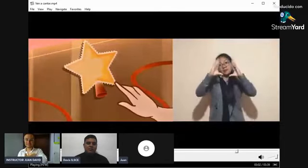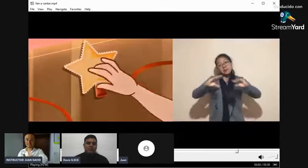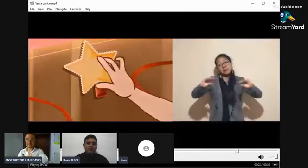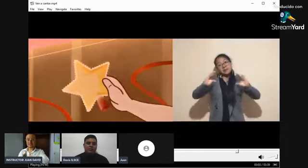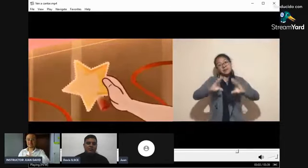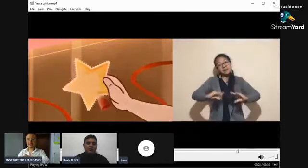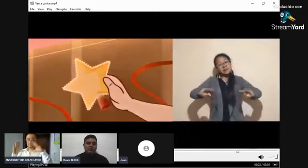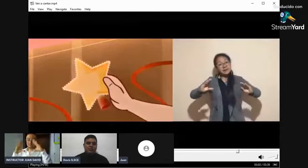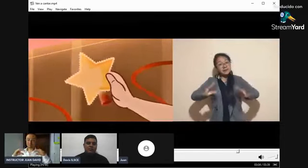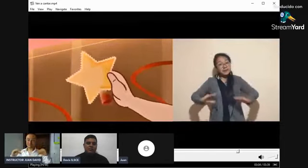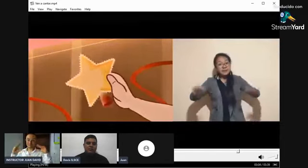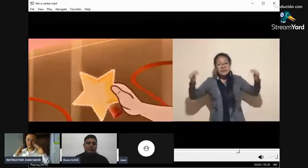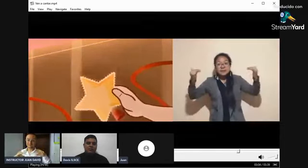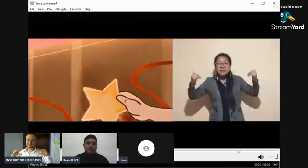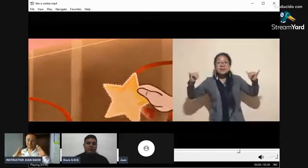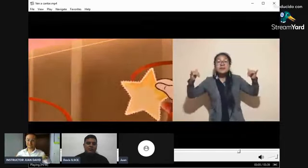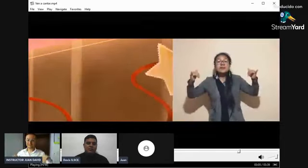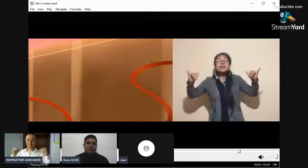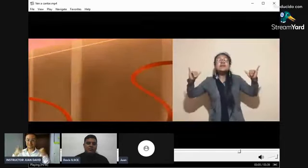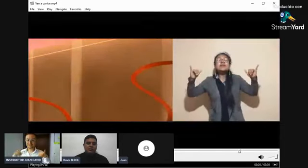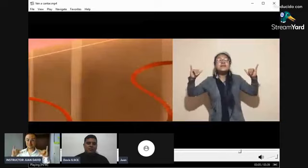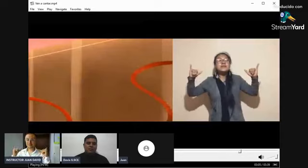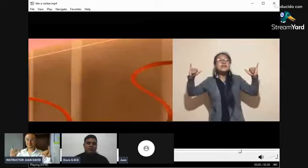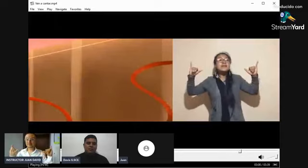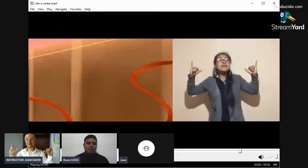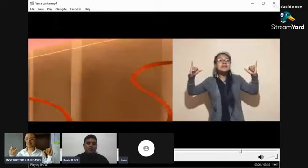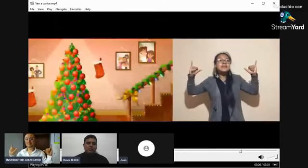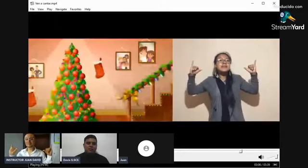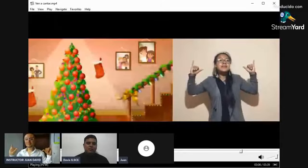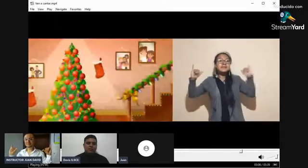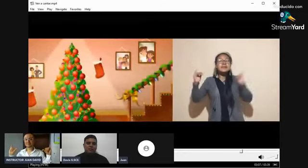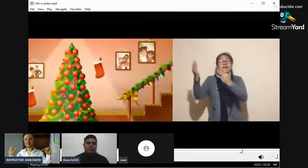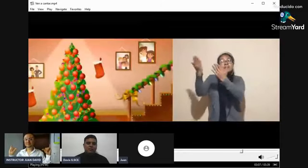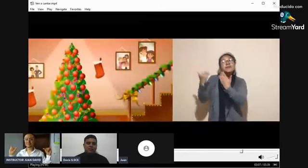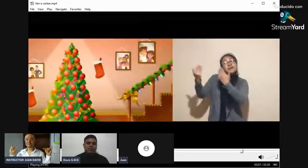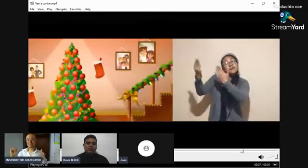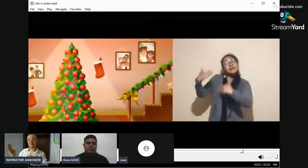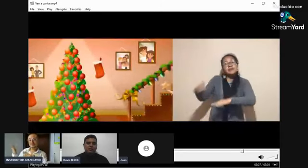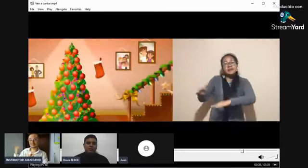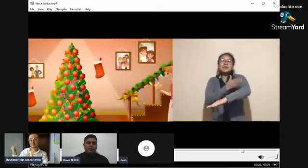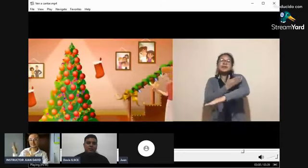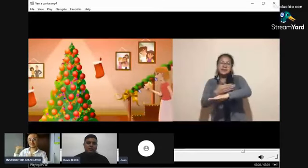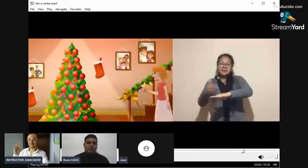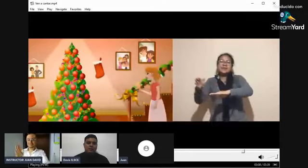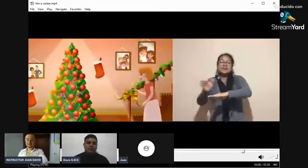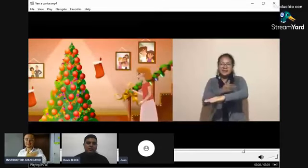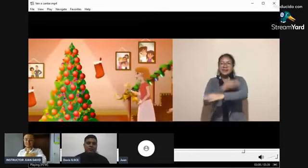Ven a cantar, que ya está aquí la Navidad.